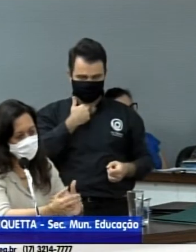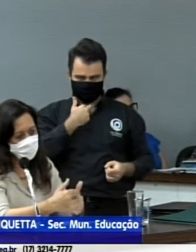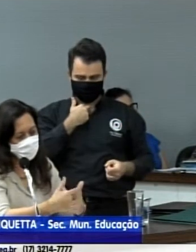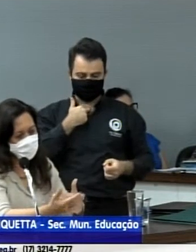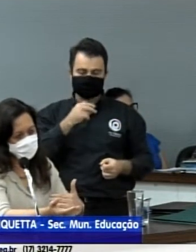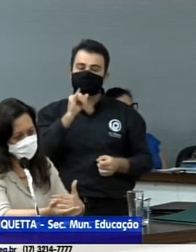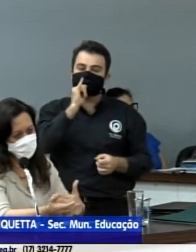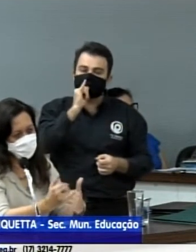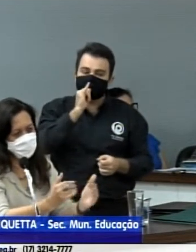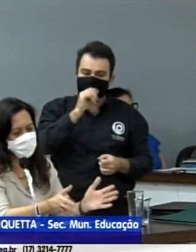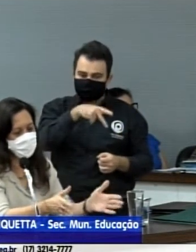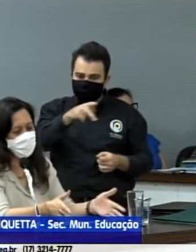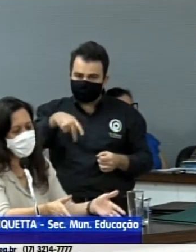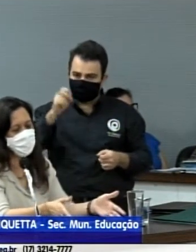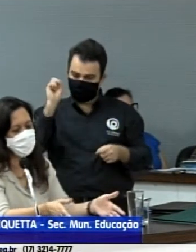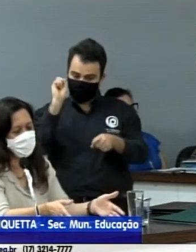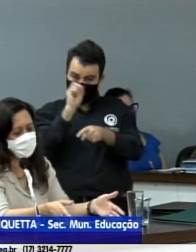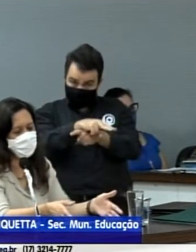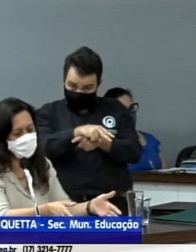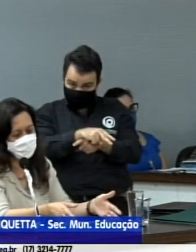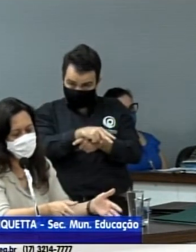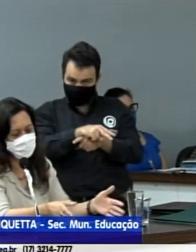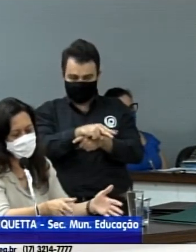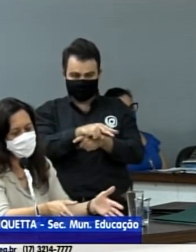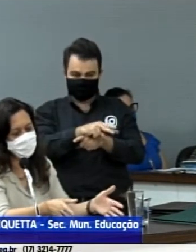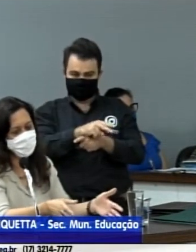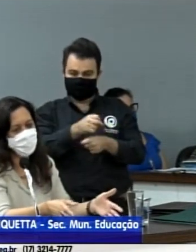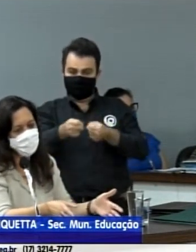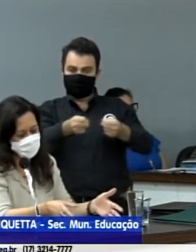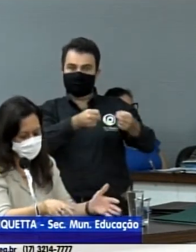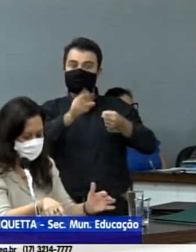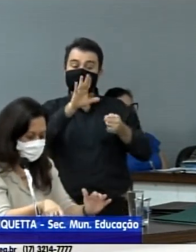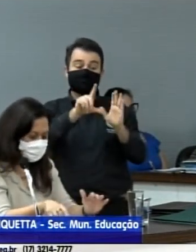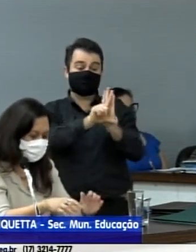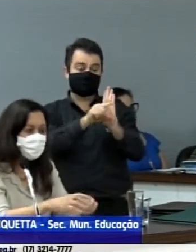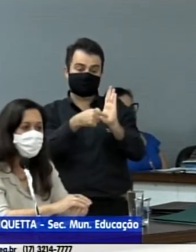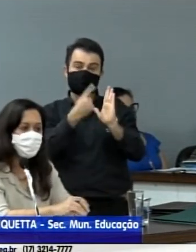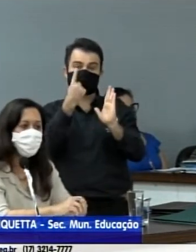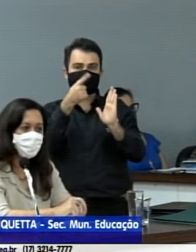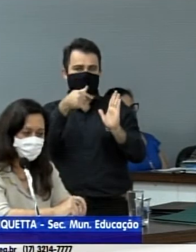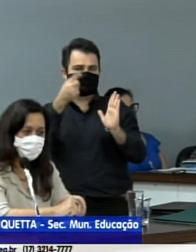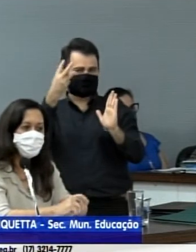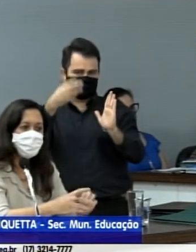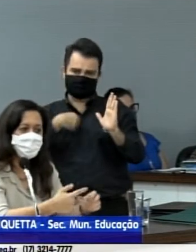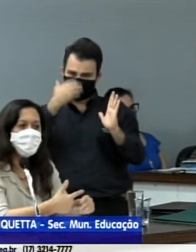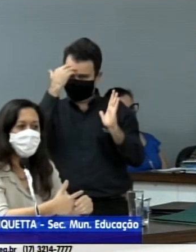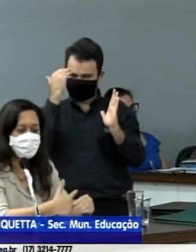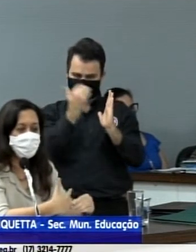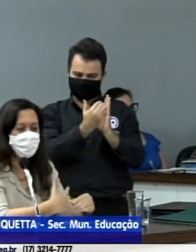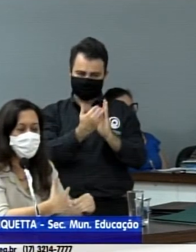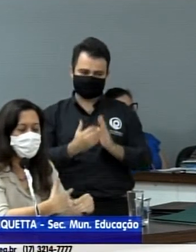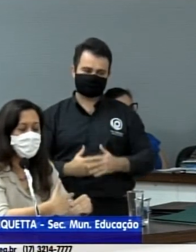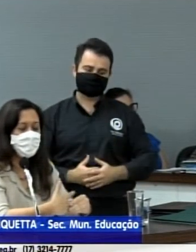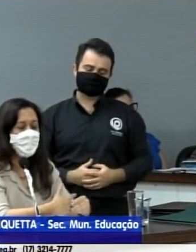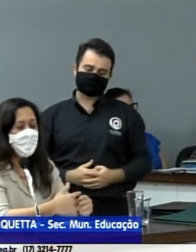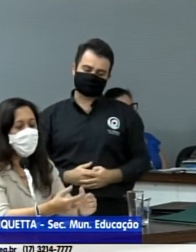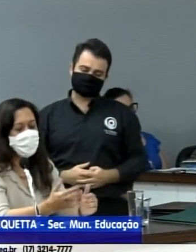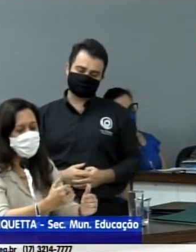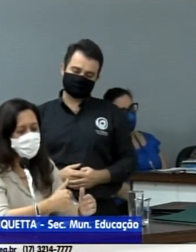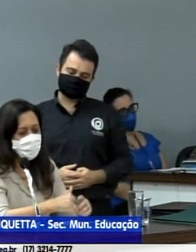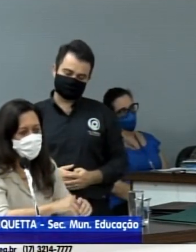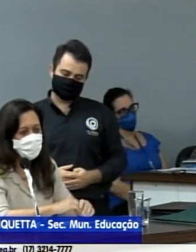o gasto do município, porque a Lei 173 também fala isso. A questão da vacância realmente... Exatamente. A